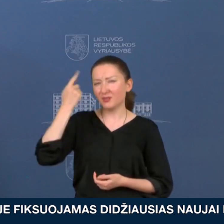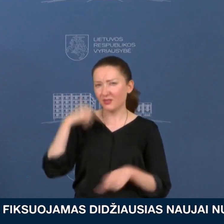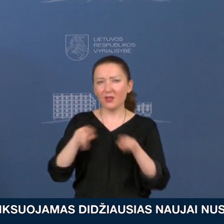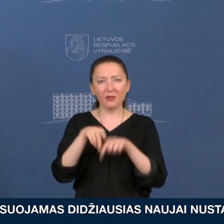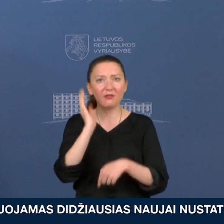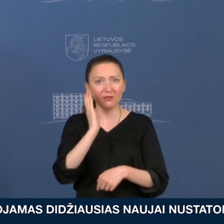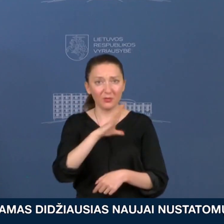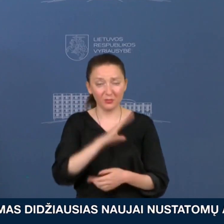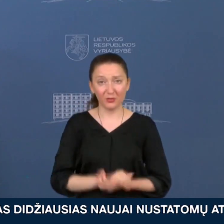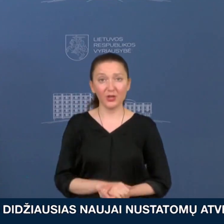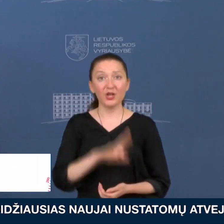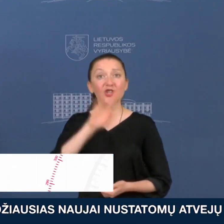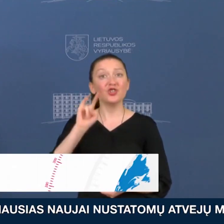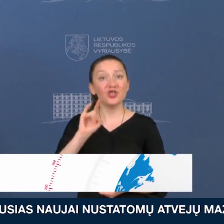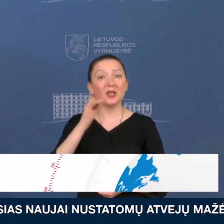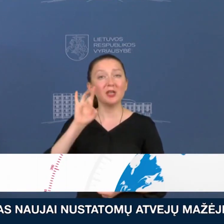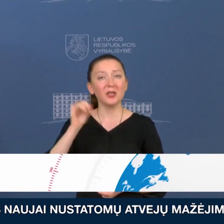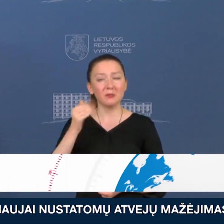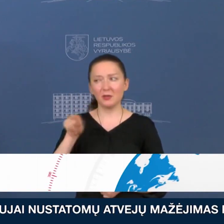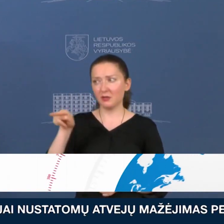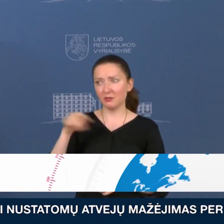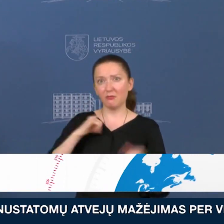kad Žygimantas Pavilionis pasielgė